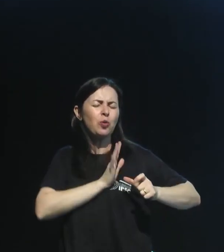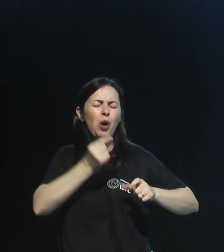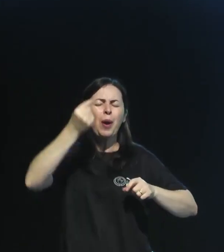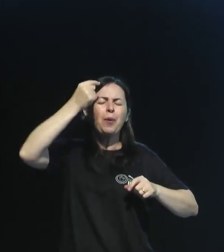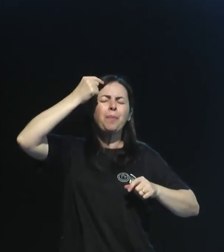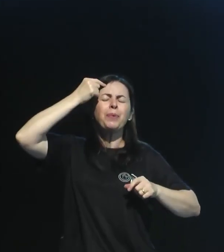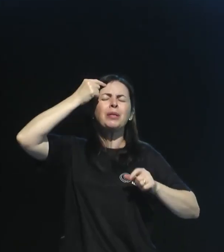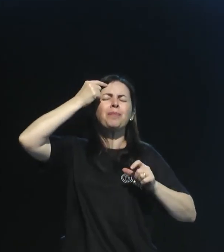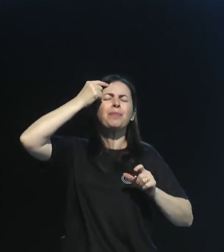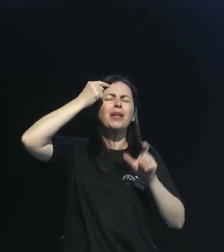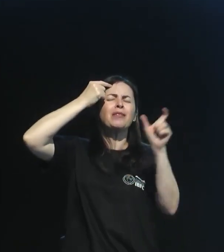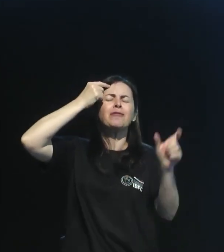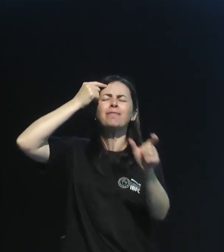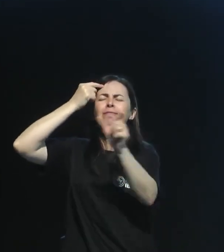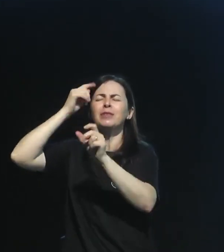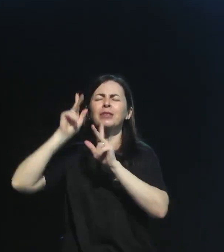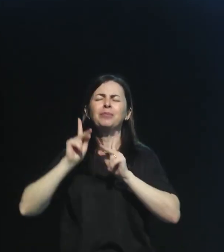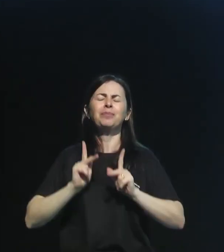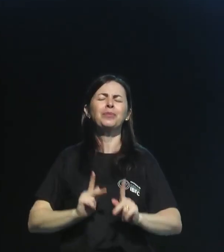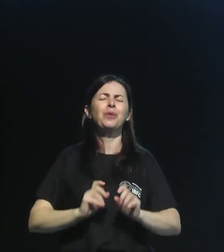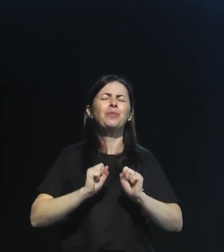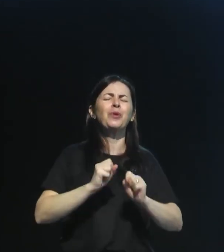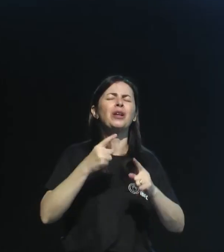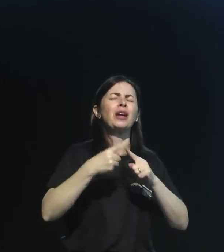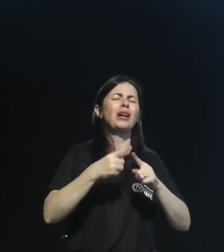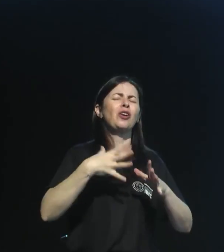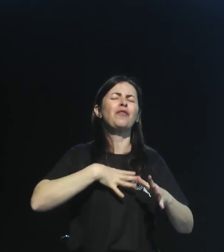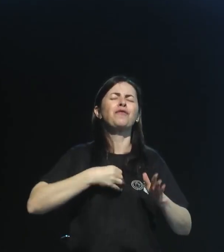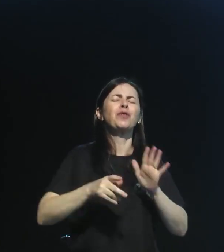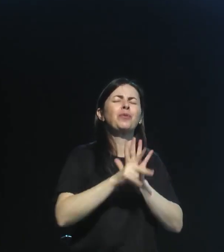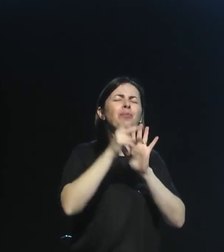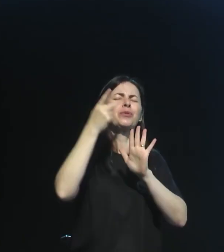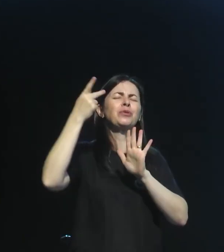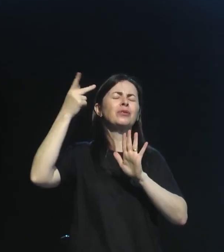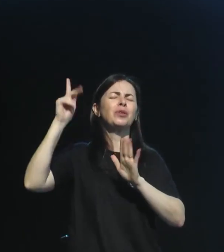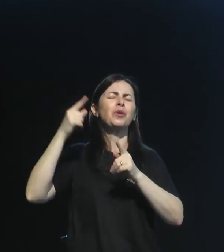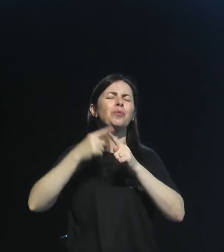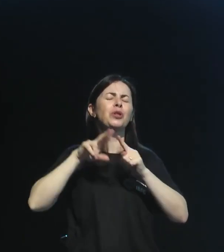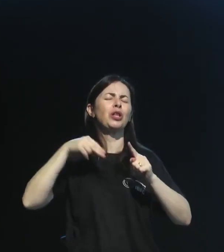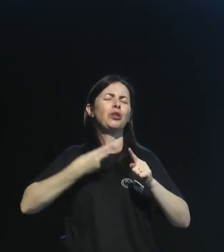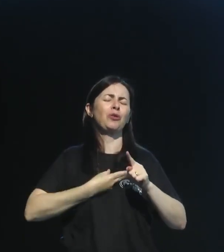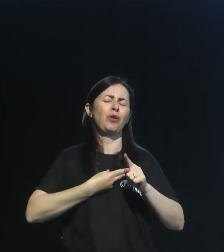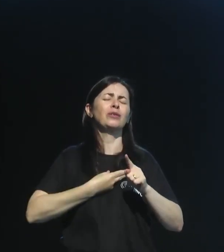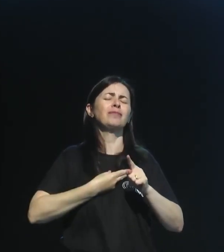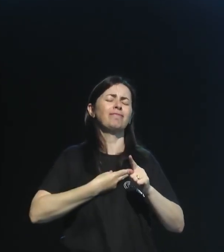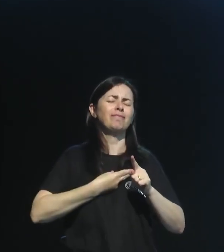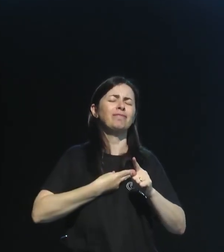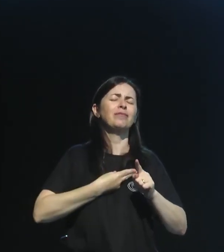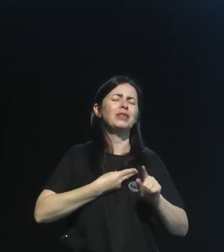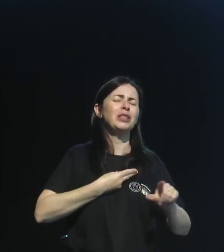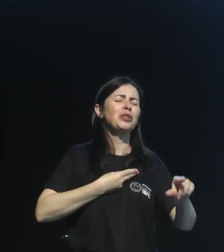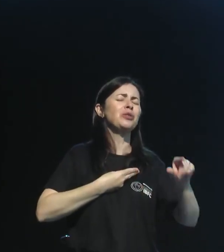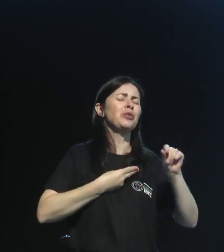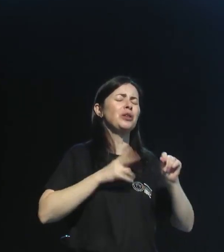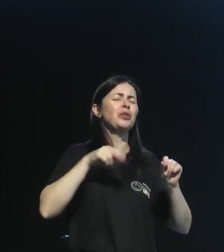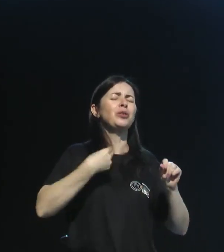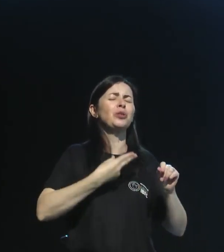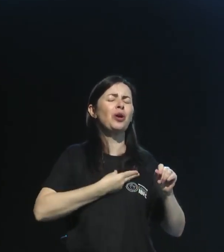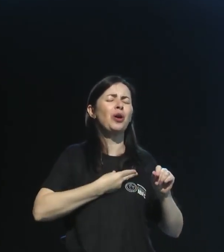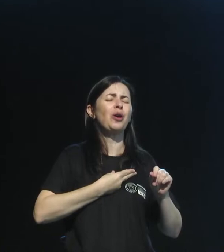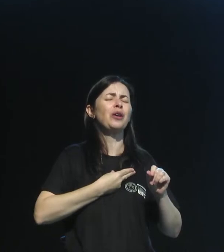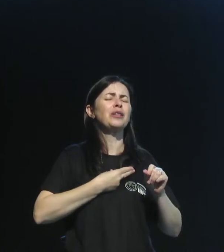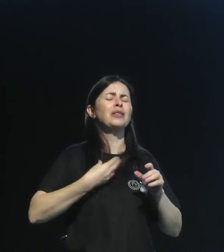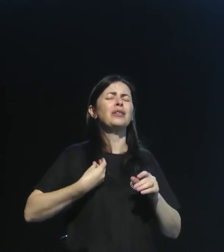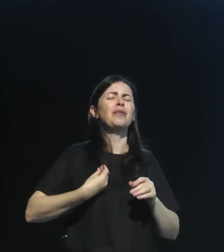filho e da tua filha. E que deliberadamente nós escolhamos, decidamos